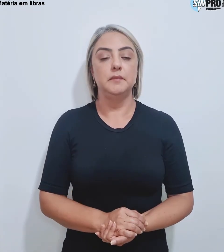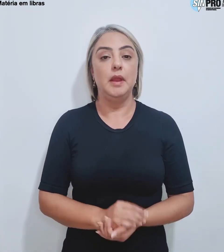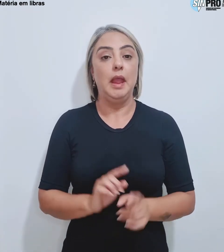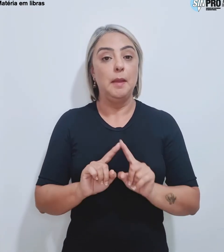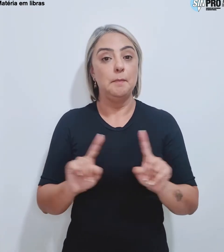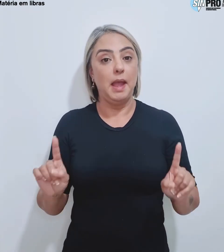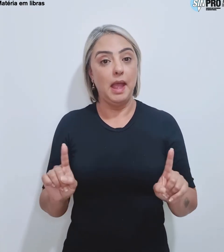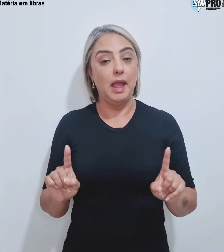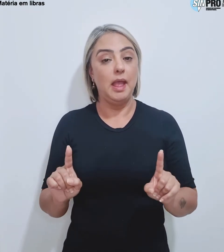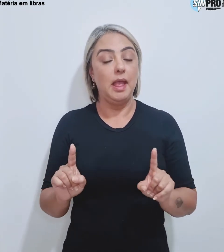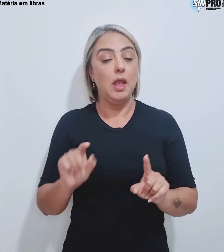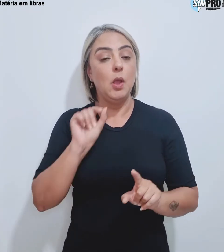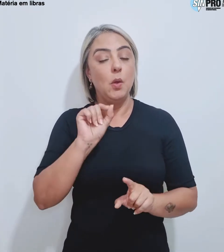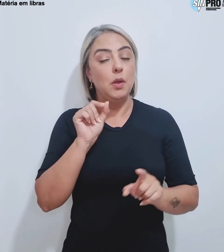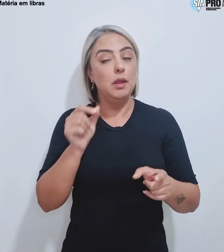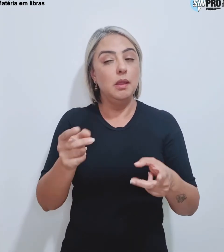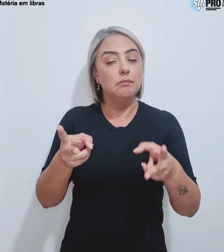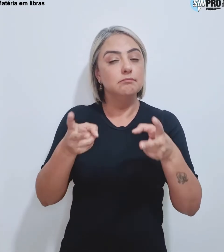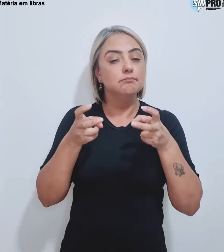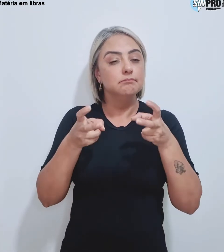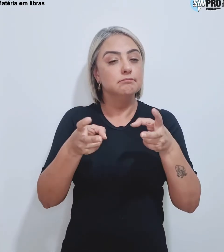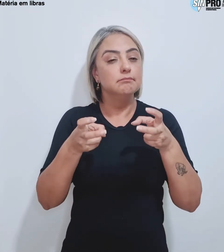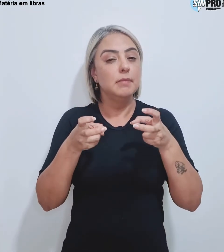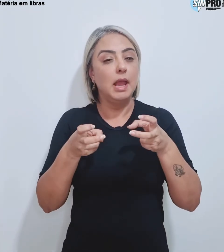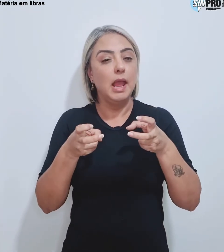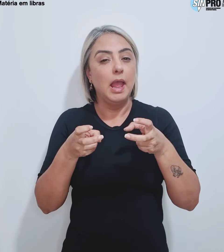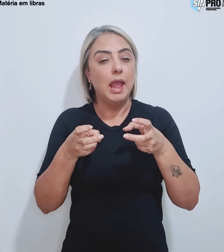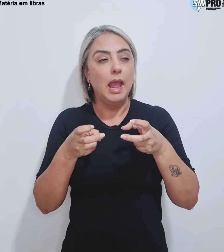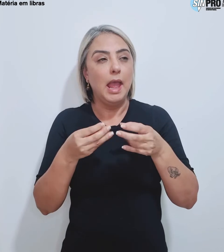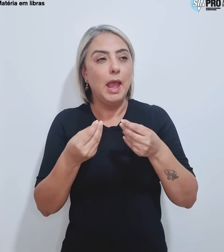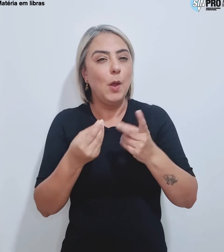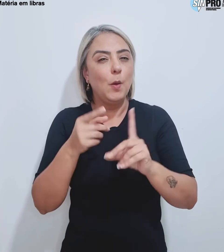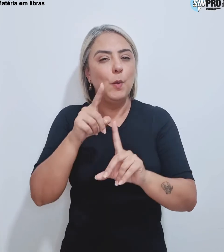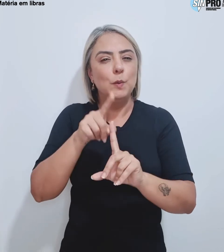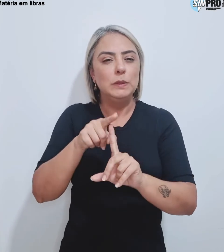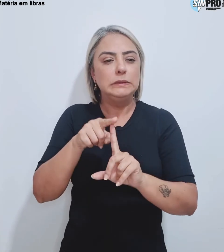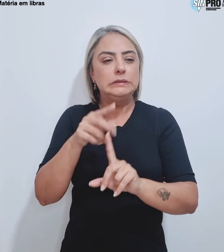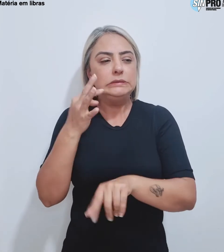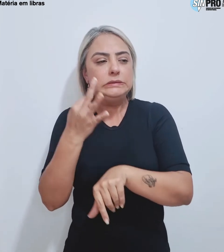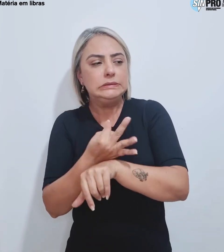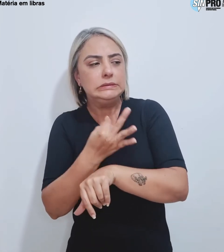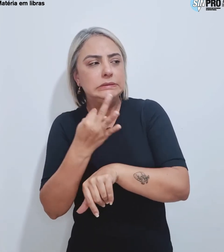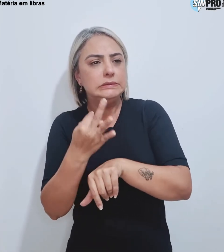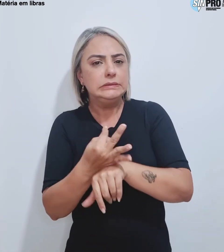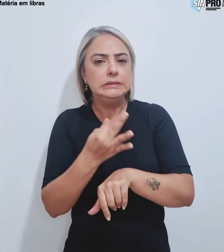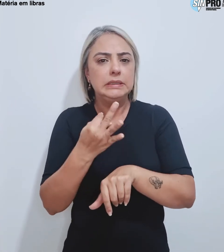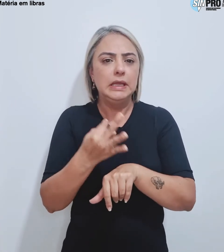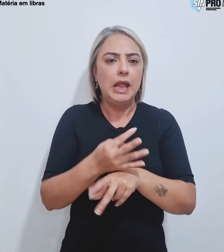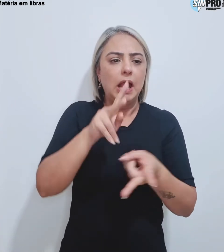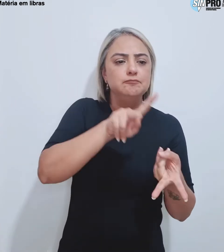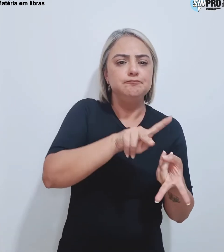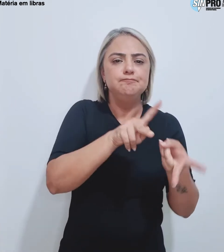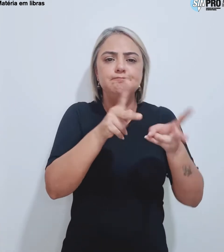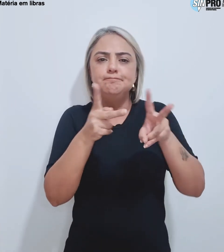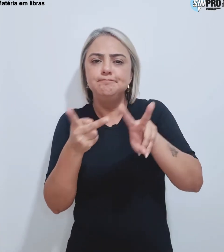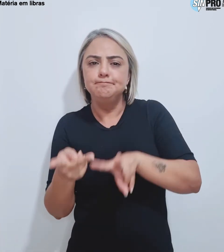Ao mesmo tempo, o que se observa é uma espécie de tentativa de transferência